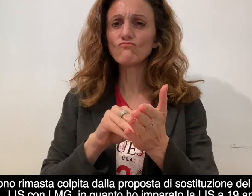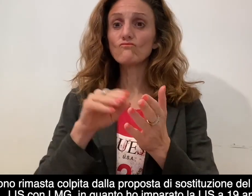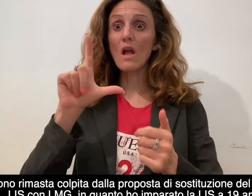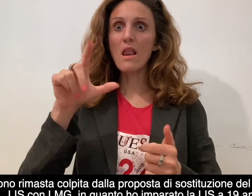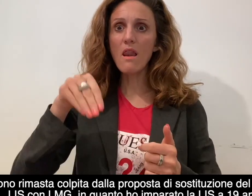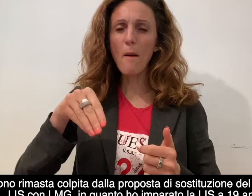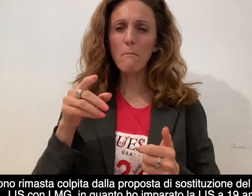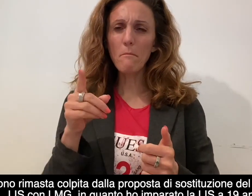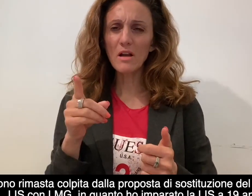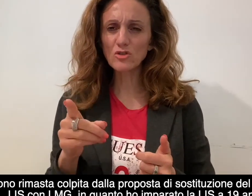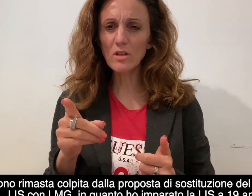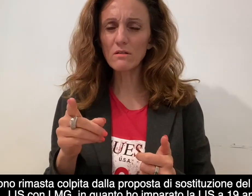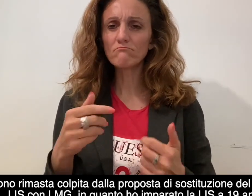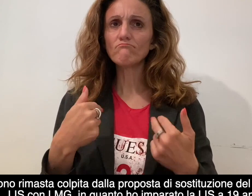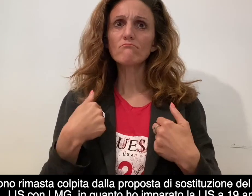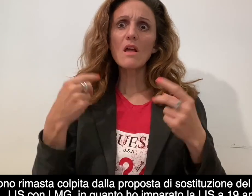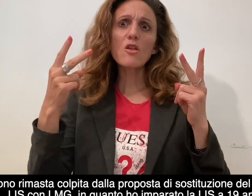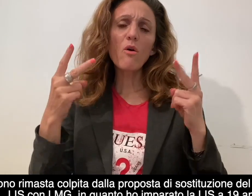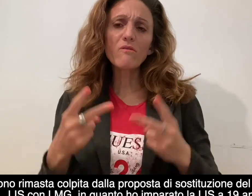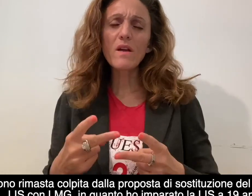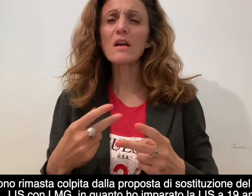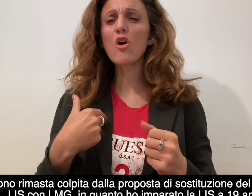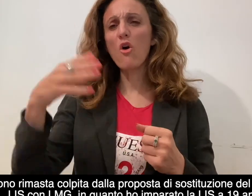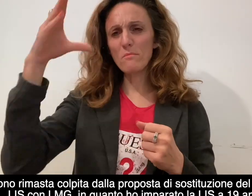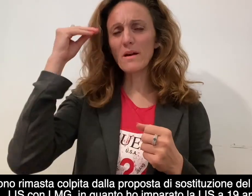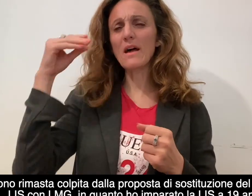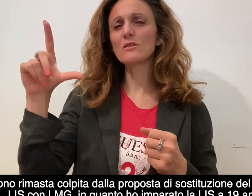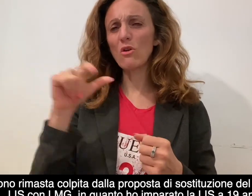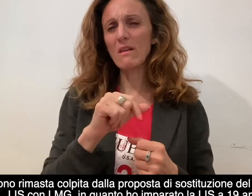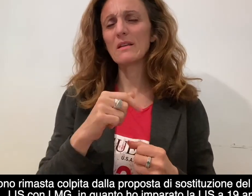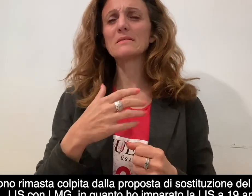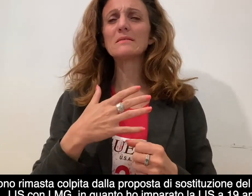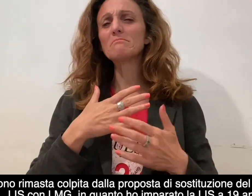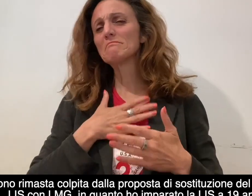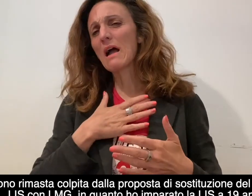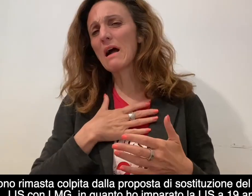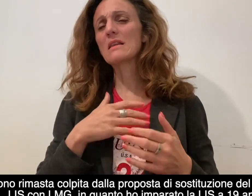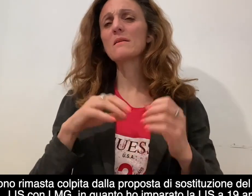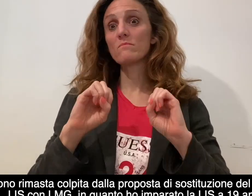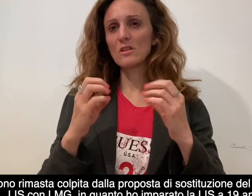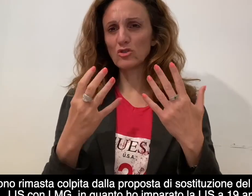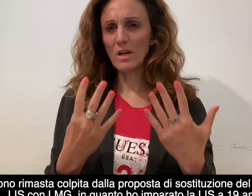con linguaggio mimico gestuale in quanto io ho imparato la lis ha 19 anni